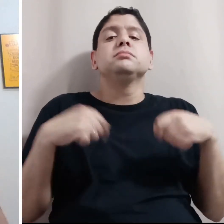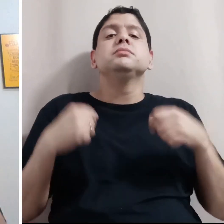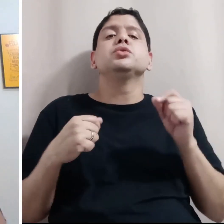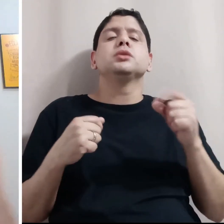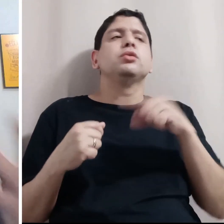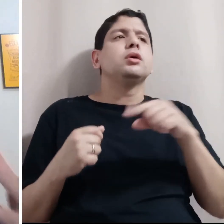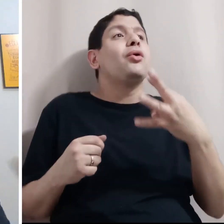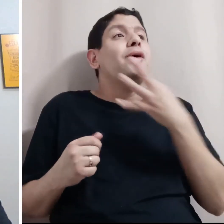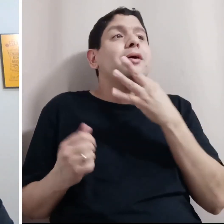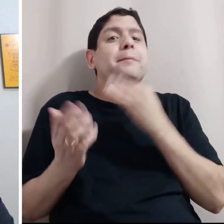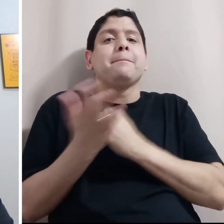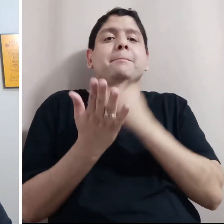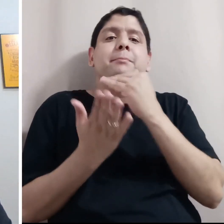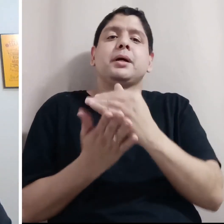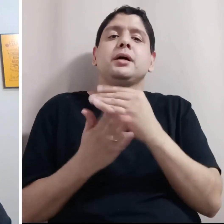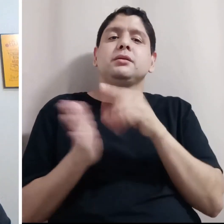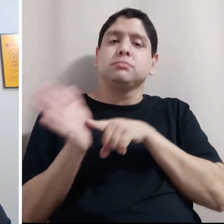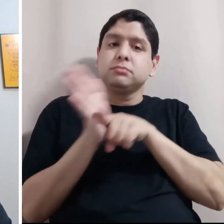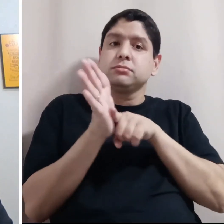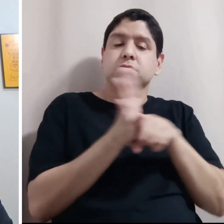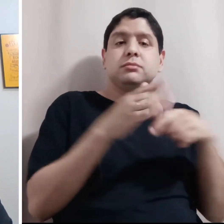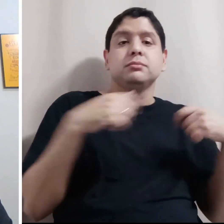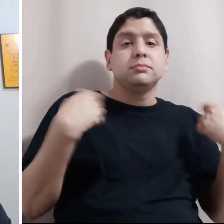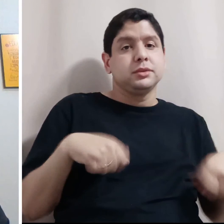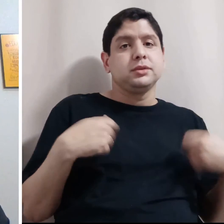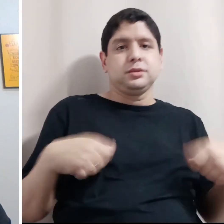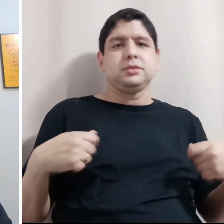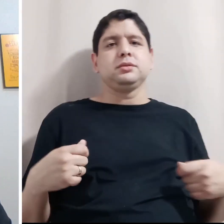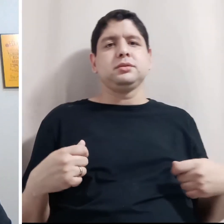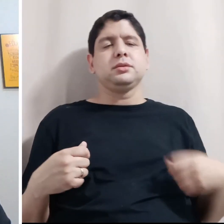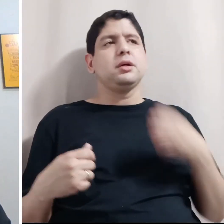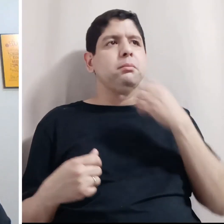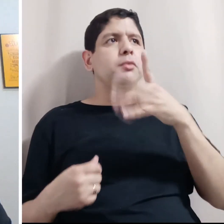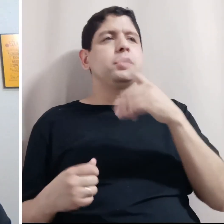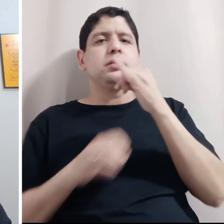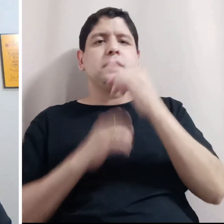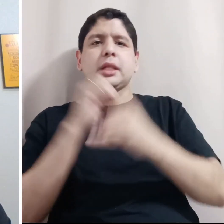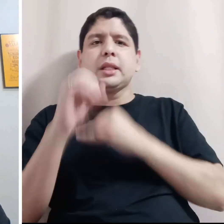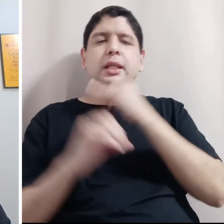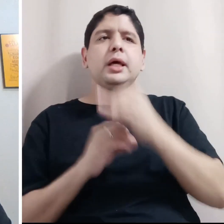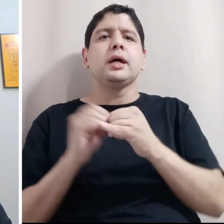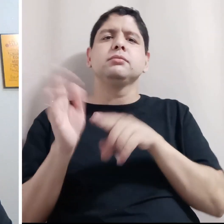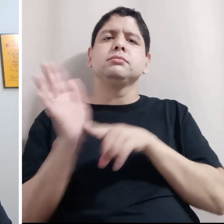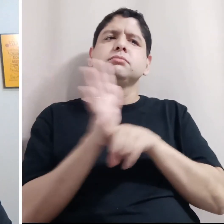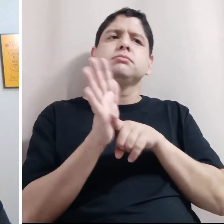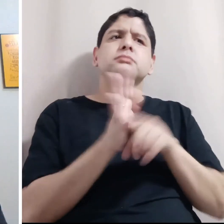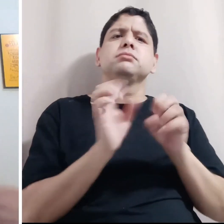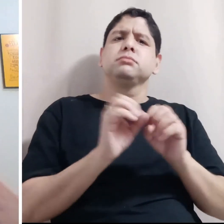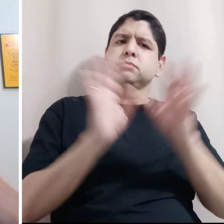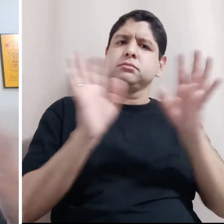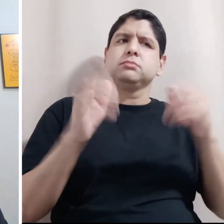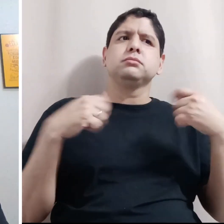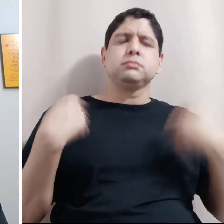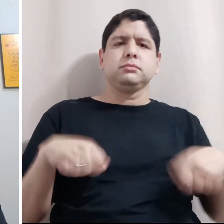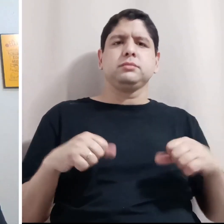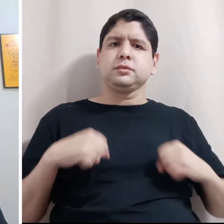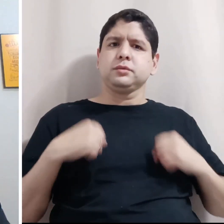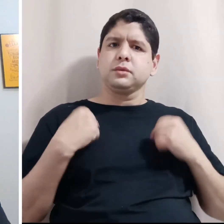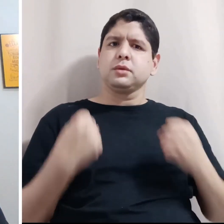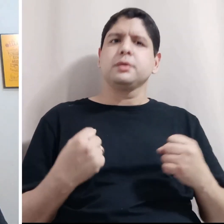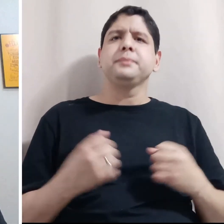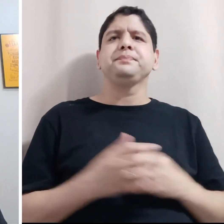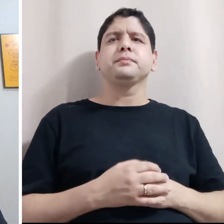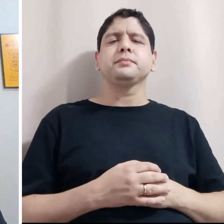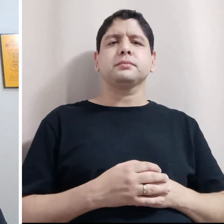tudo, então fica aí o convite para que vocês conheçam mais sobre esses povos, pesquisem, né, na internet, lembrando, pesquisas, claro,